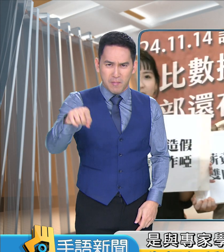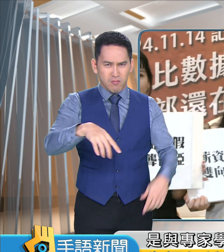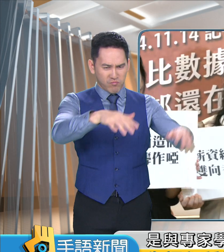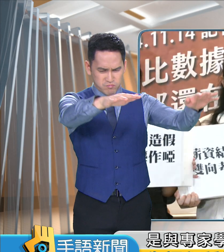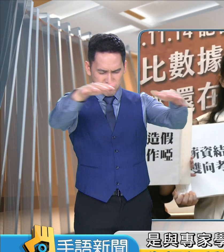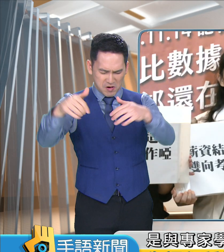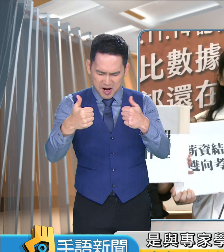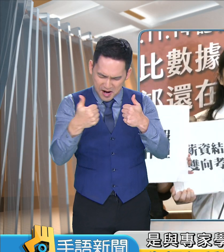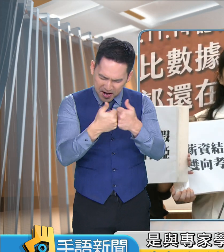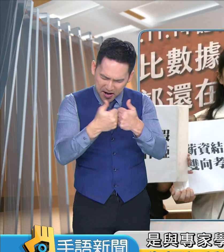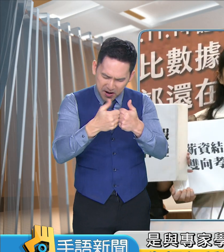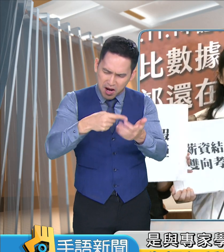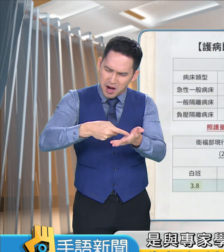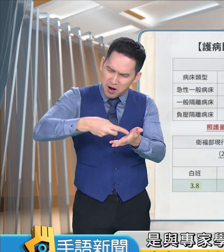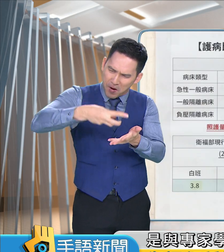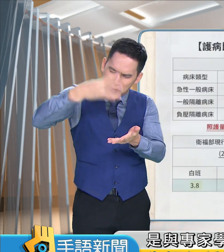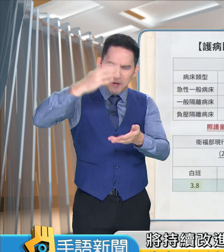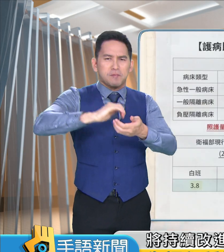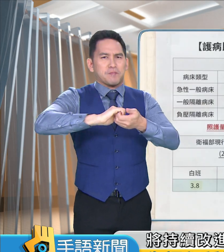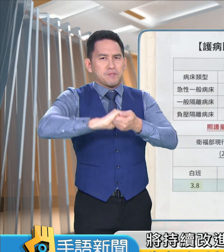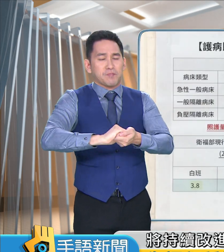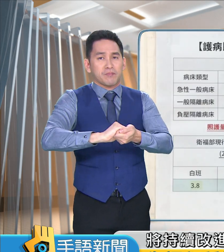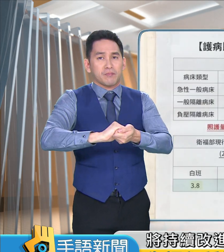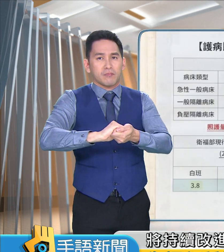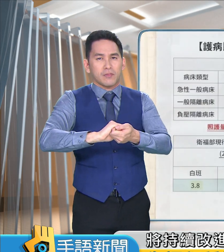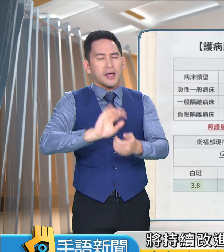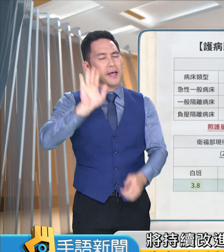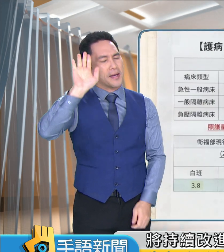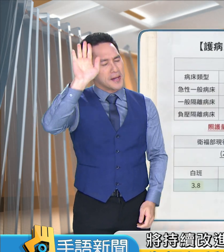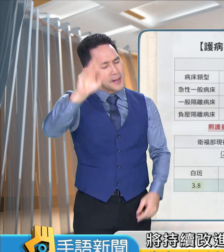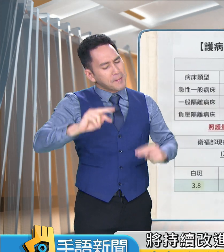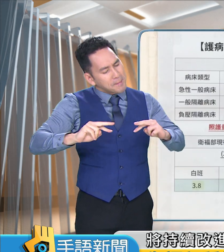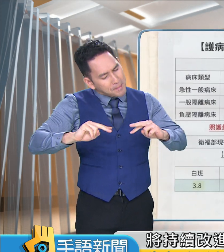的，将会持续改进调整。